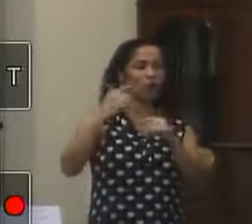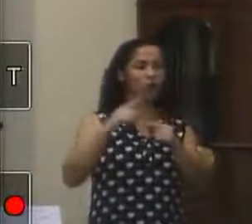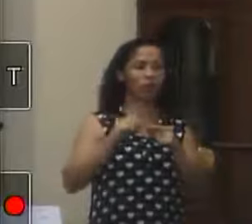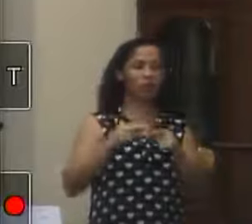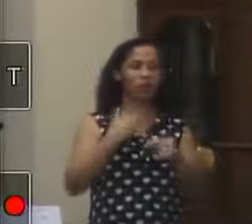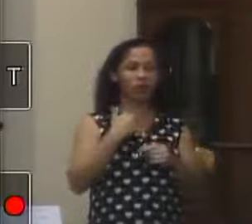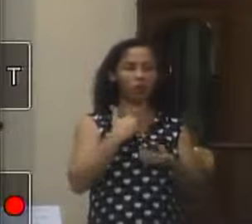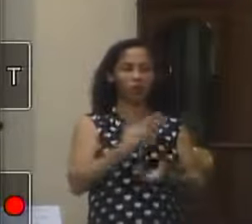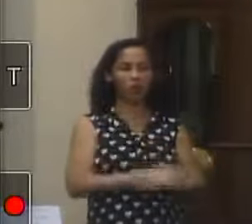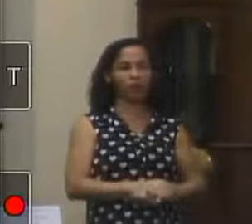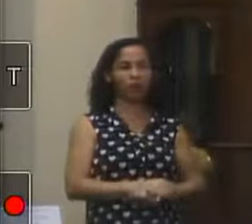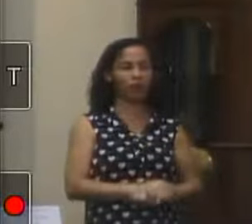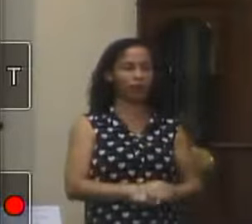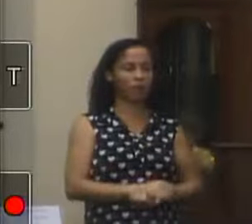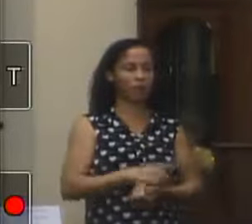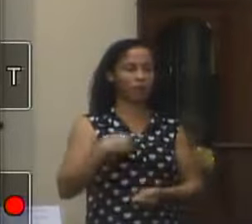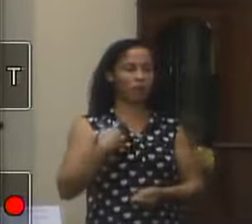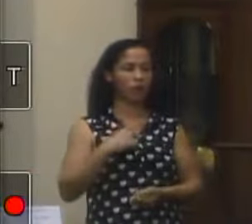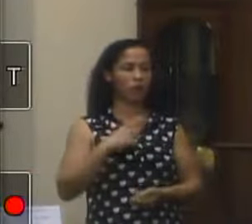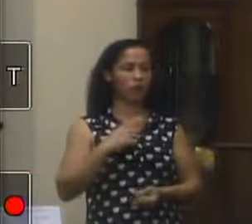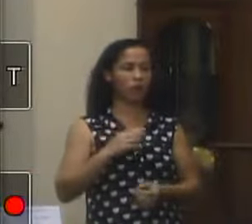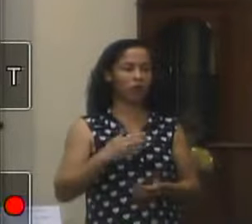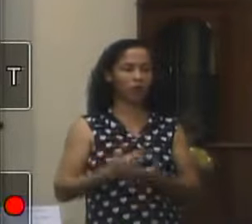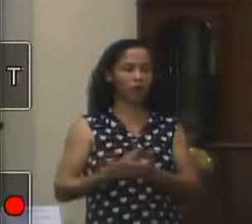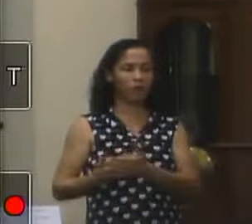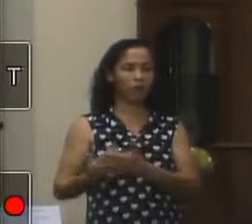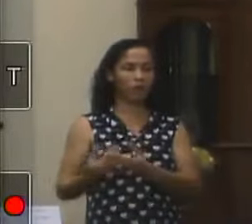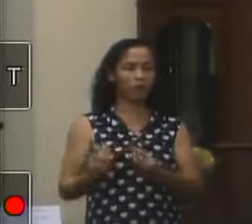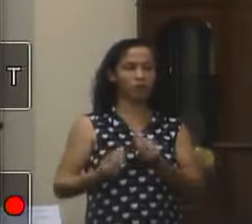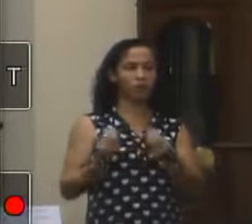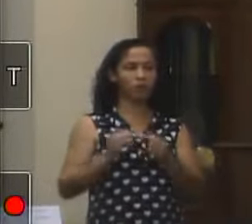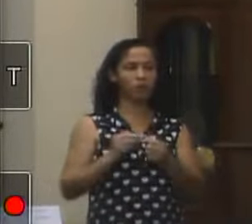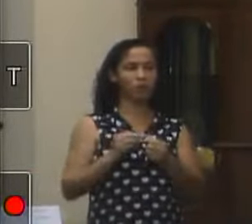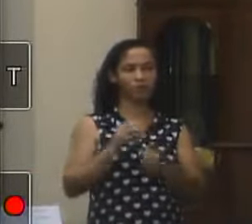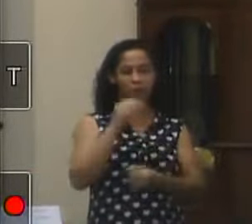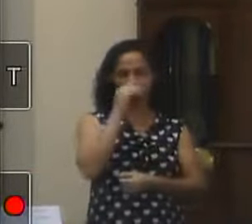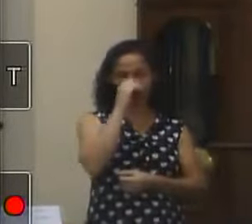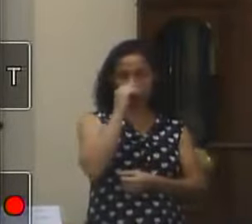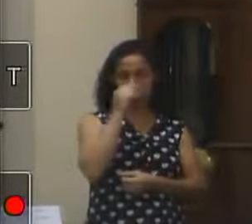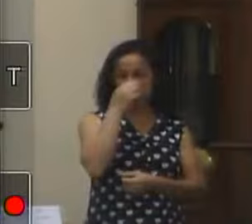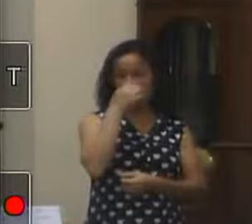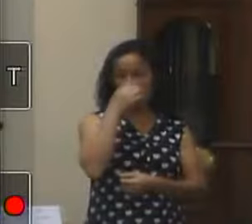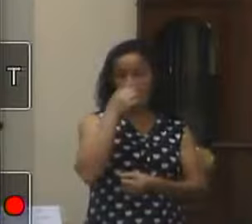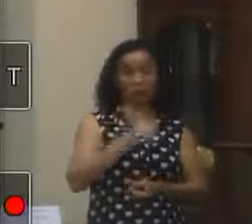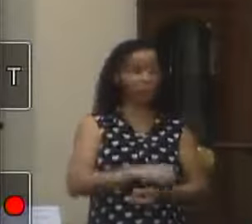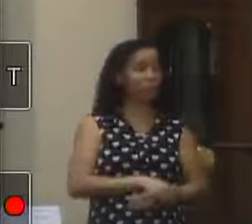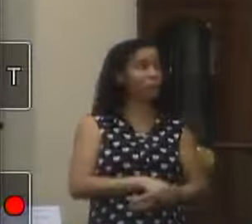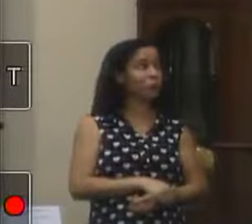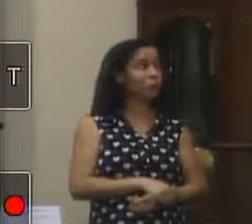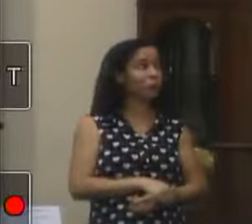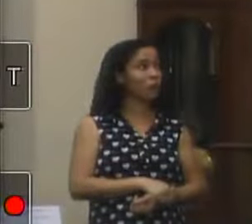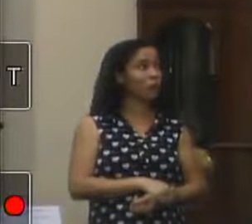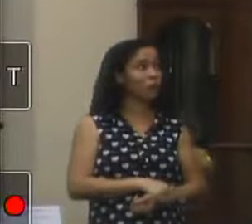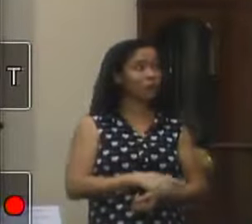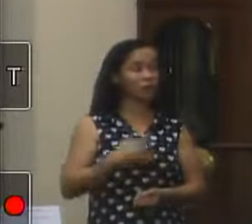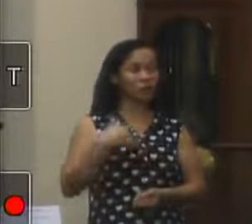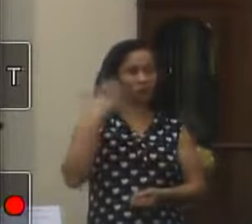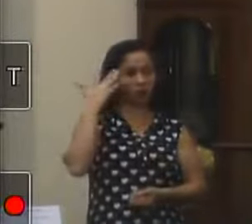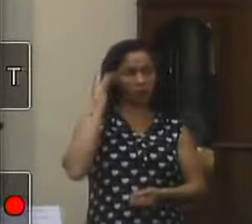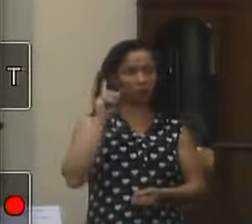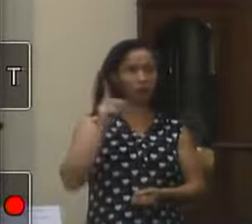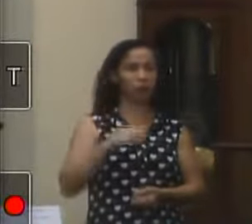Então, a gente teria que estudar uma forma, e eu acho que é uma matéria, não, lógico que não é uma matéria nem do município e